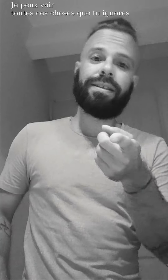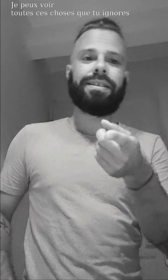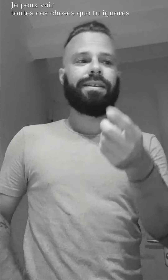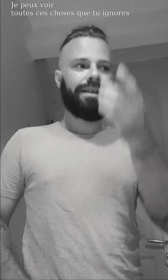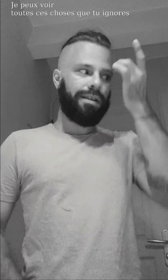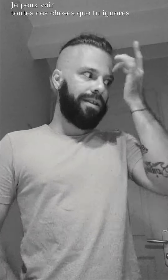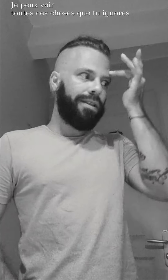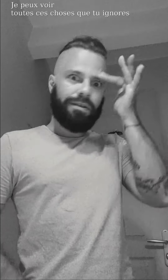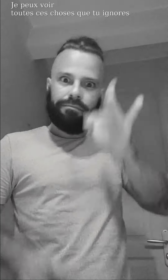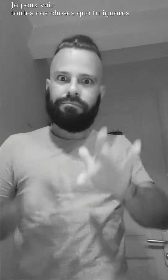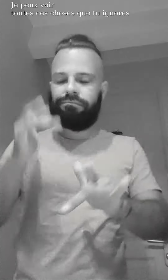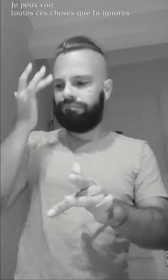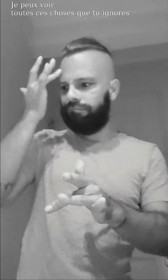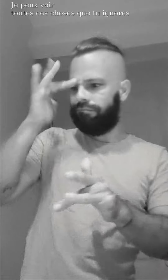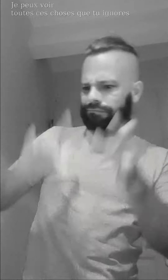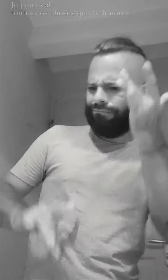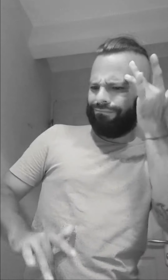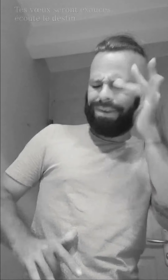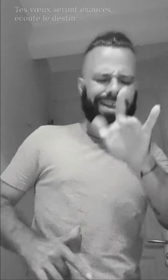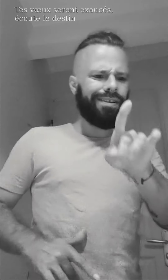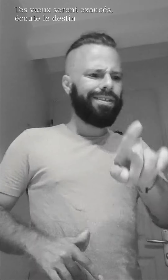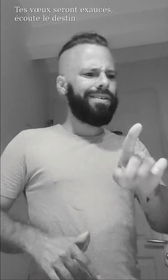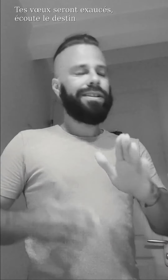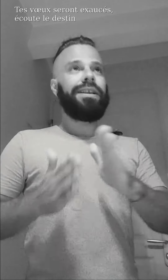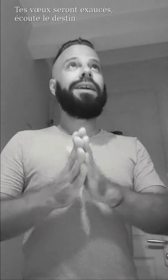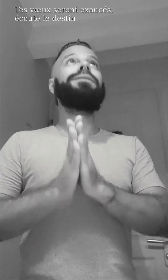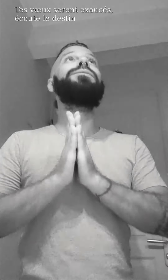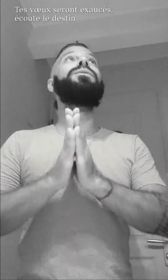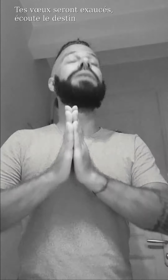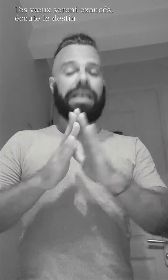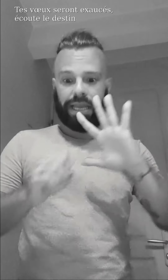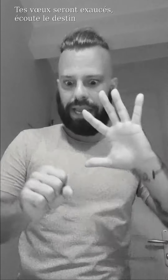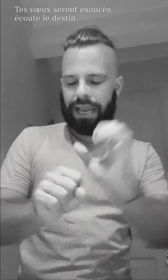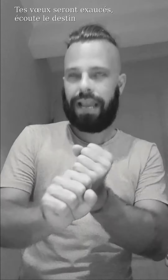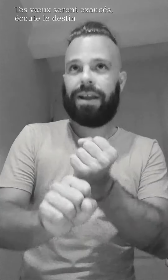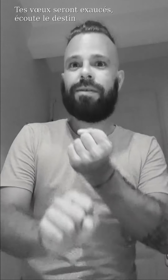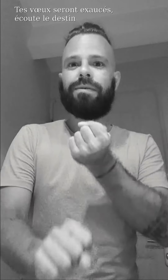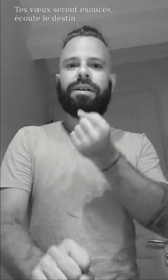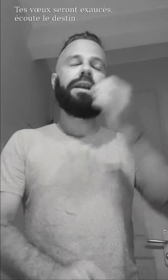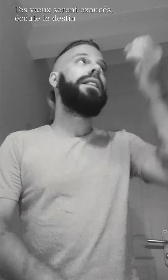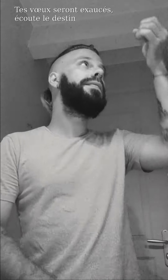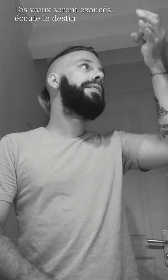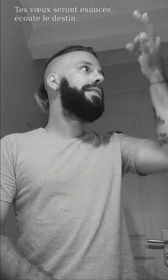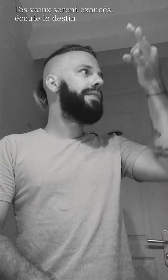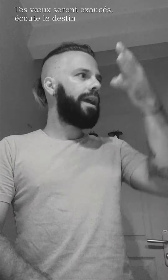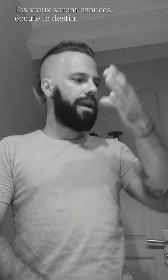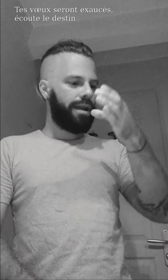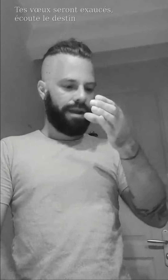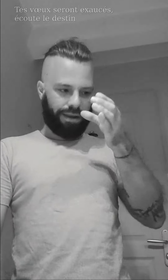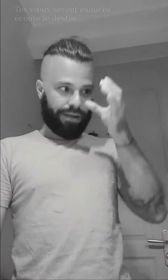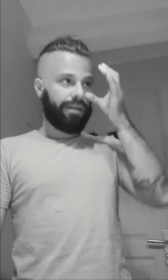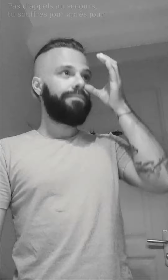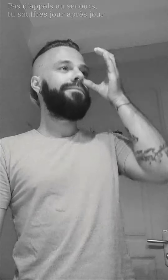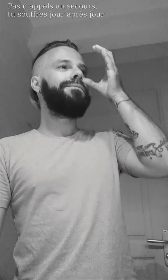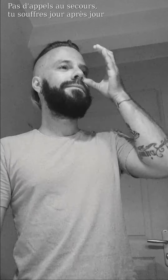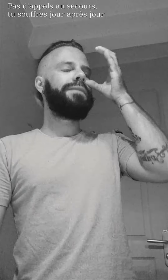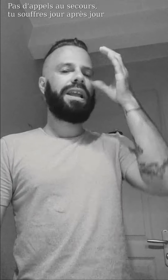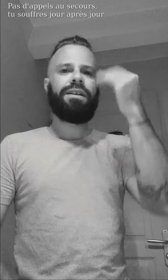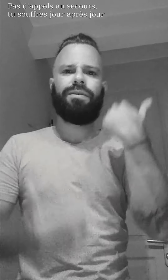choses que tu ignores. Tes voeux seront exaucés, écoute le destin. Pas d'appel